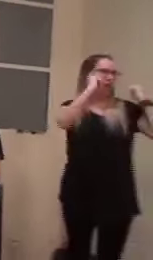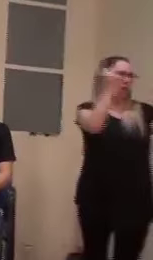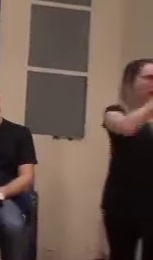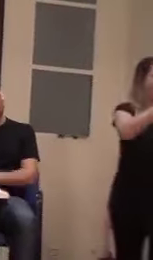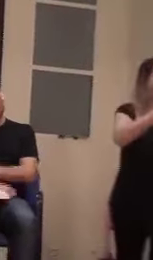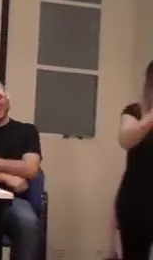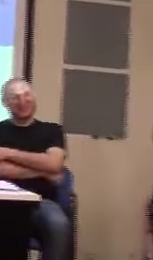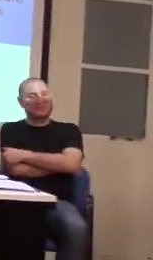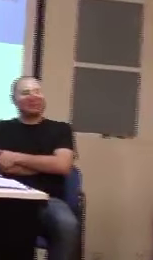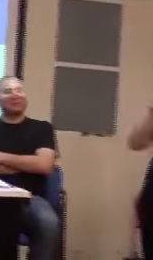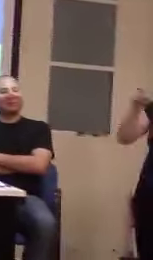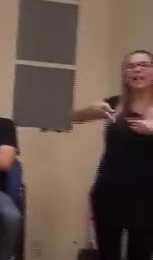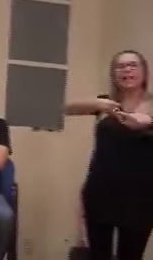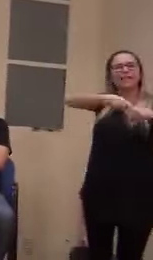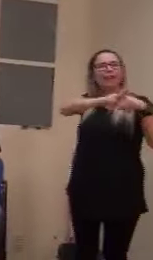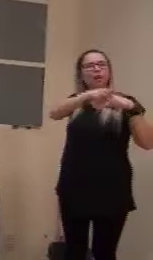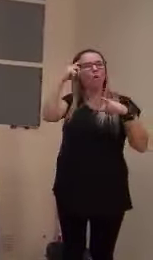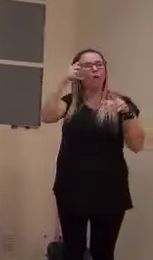tarde